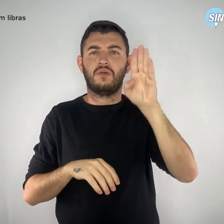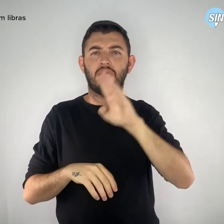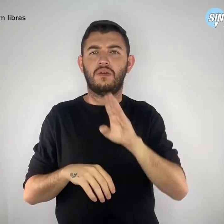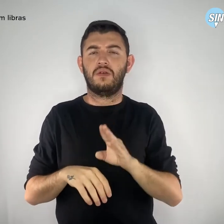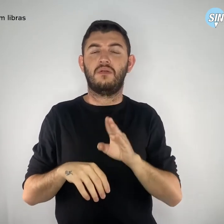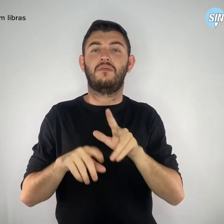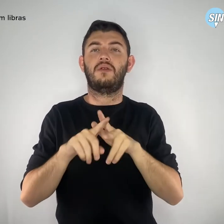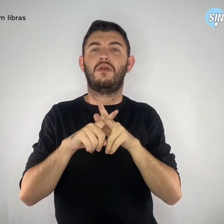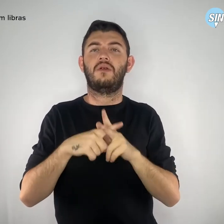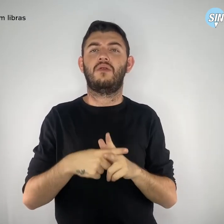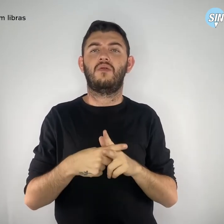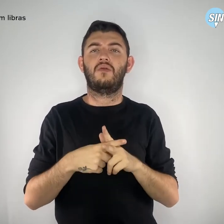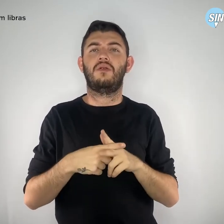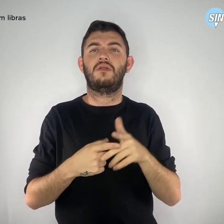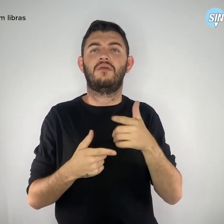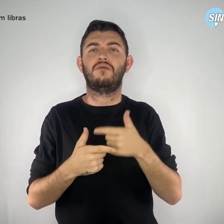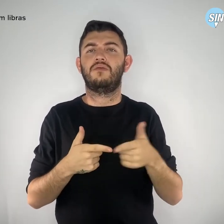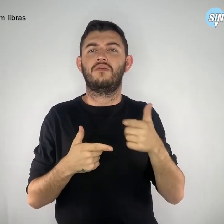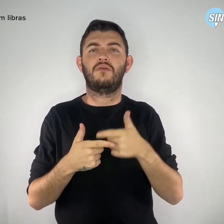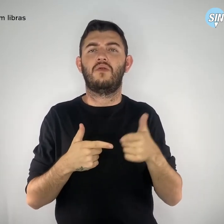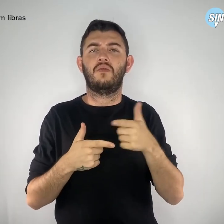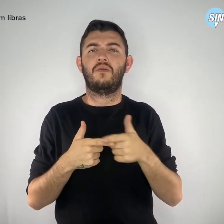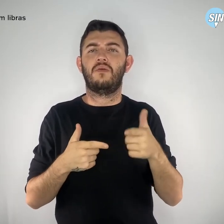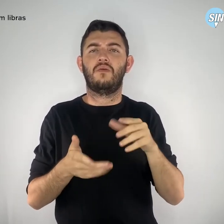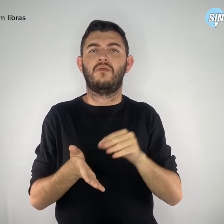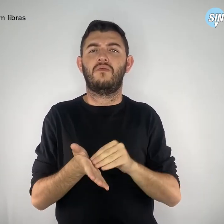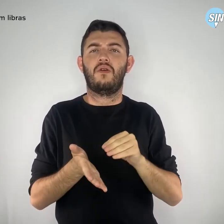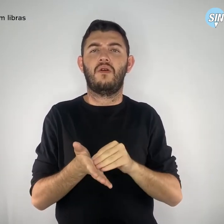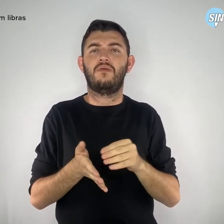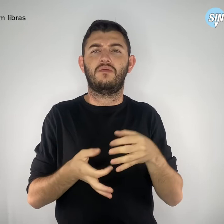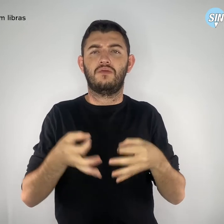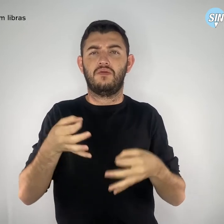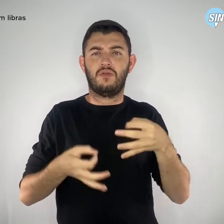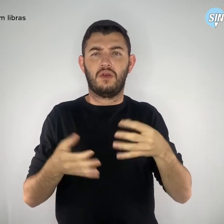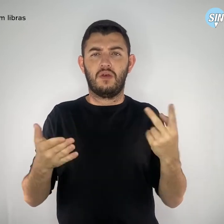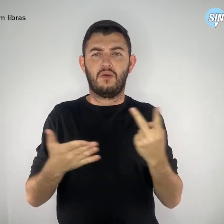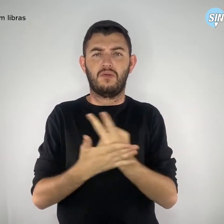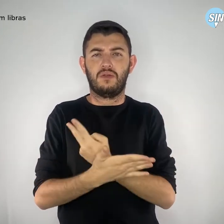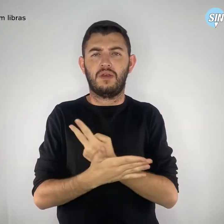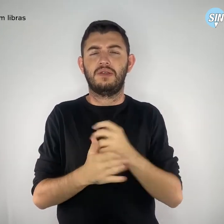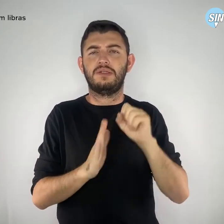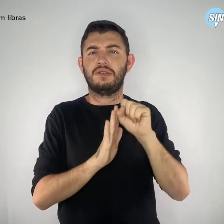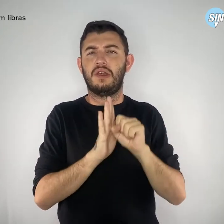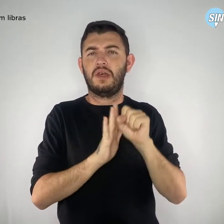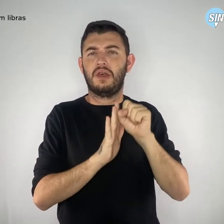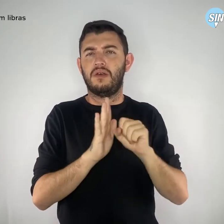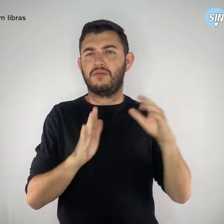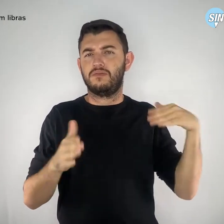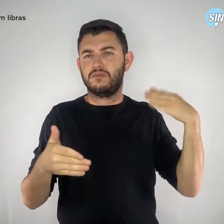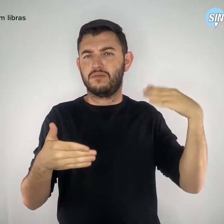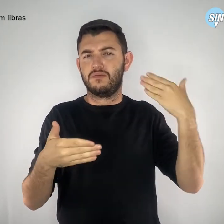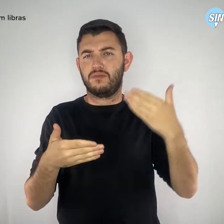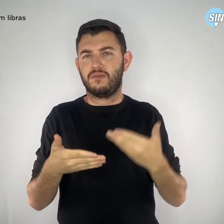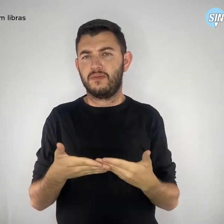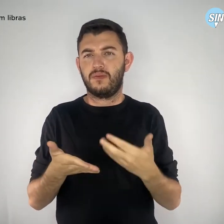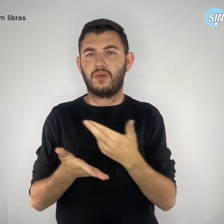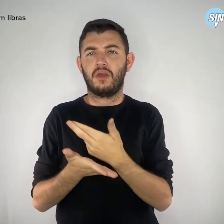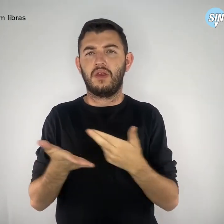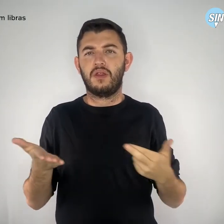injustiças praticadas há séculos, o relatório do Observatório da Branquitude mostra que